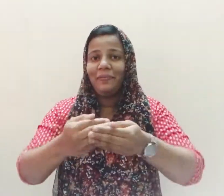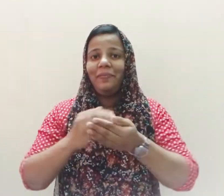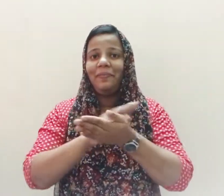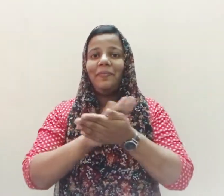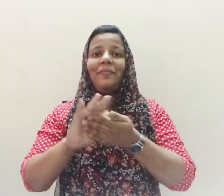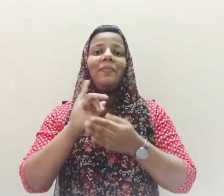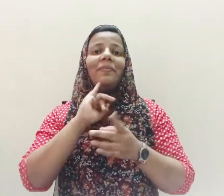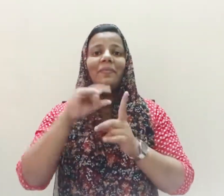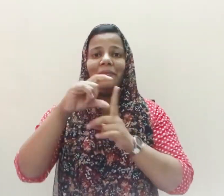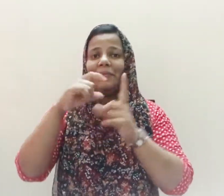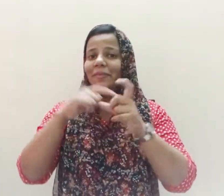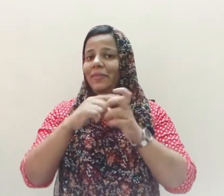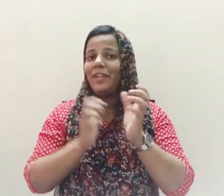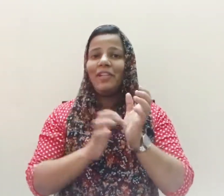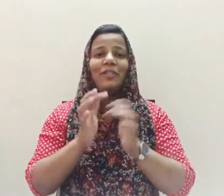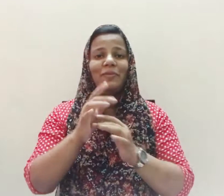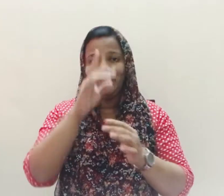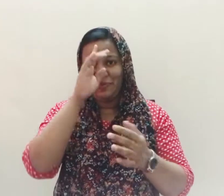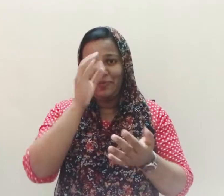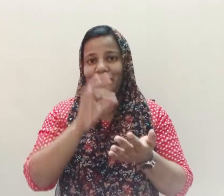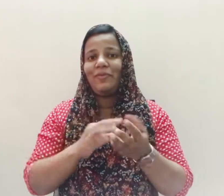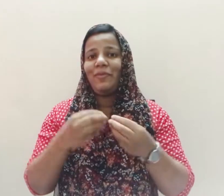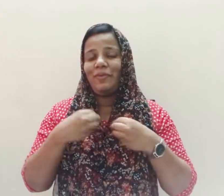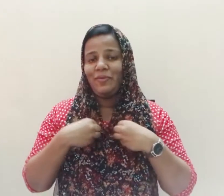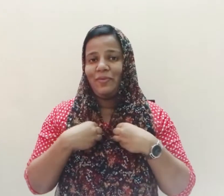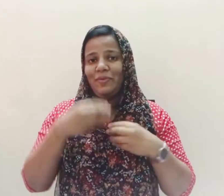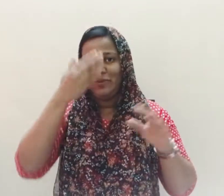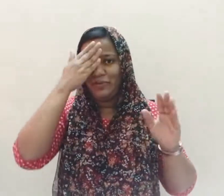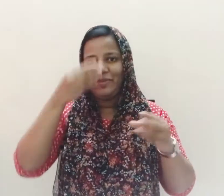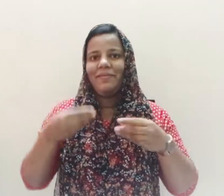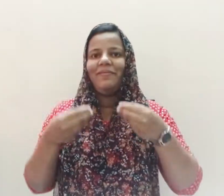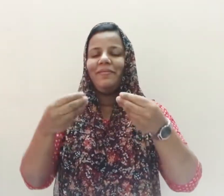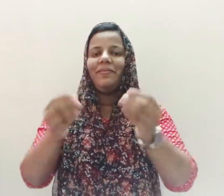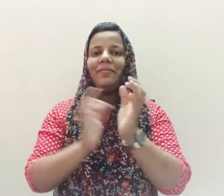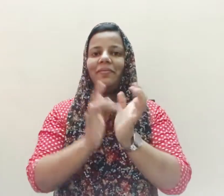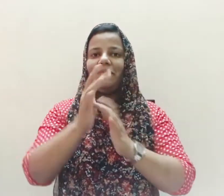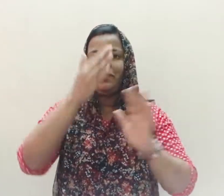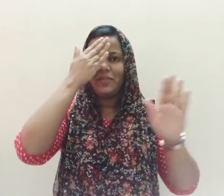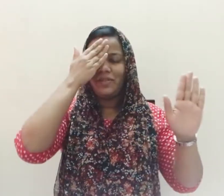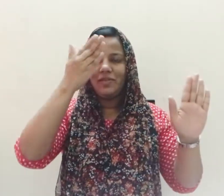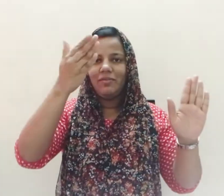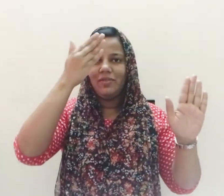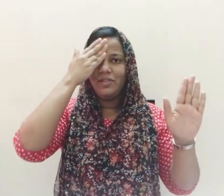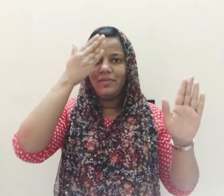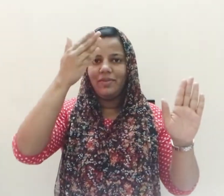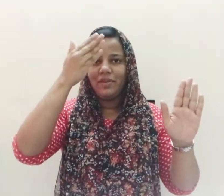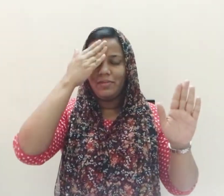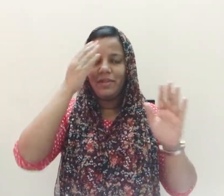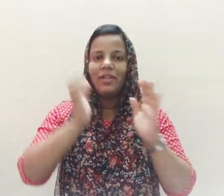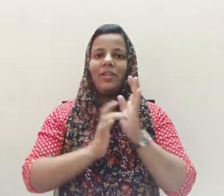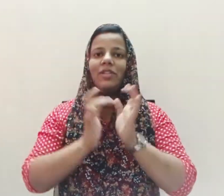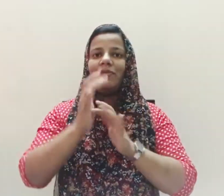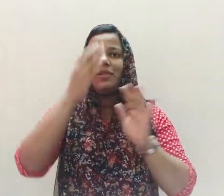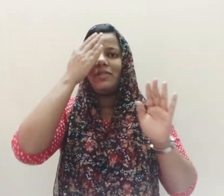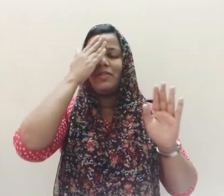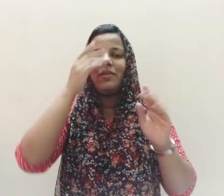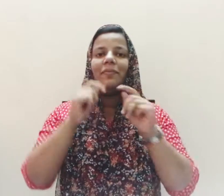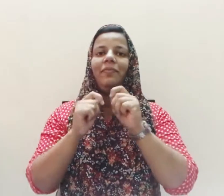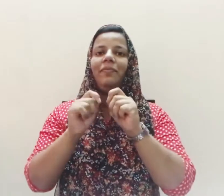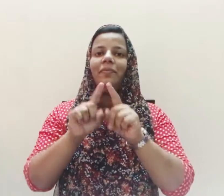വെച്ച കർത്താവിൻ്റെ വിശ്വസ്തതയ്ക്കായിട്ട് സ്തോത്രം പറഞ്ഞാട്ടെ. സ്തോത്രം, സ്തോത്രം, സ്തോത്രം, സ്തോത്രം, സ്തോത്രം, സ്തോത്രം, സ്തോത്രം കർത്താവ്. ഹല്ലേലൂയ.